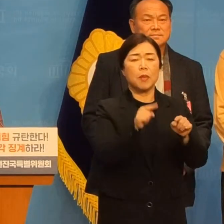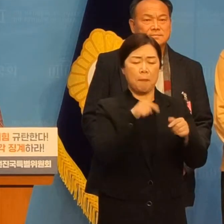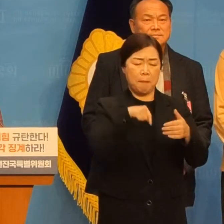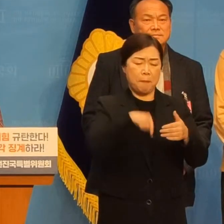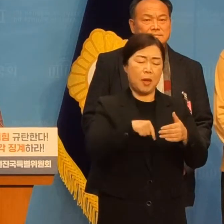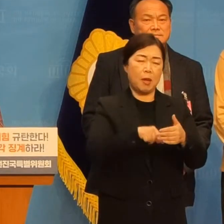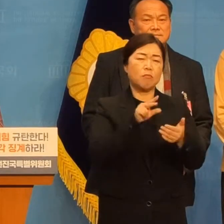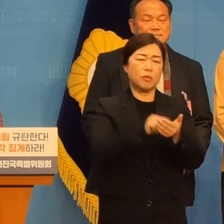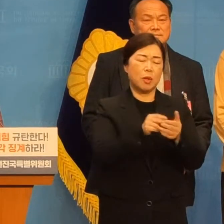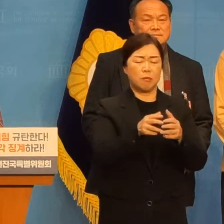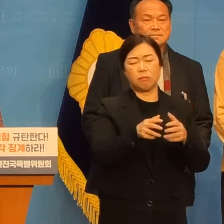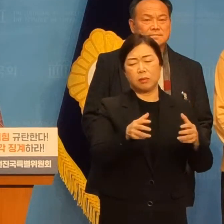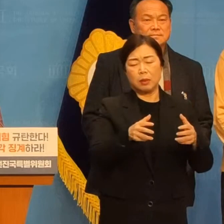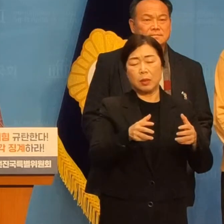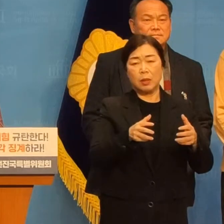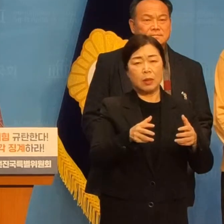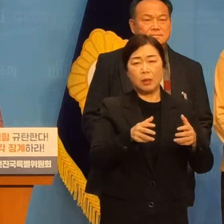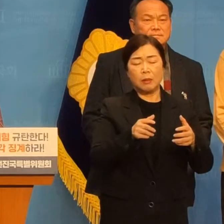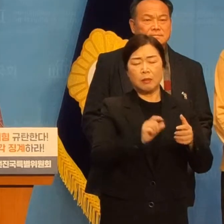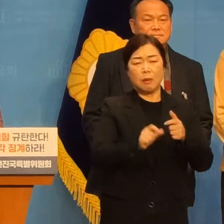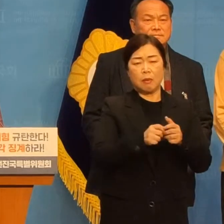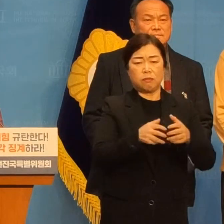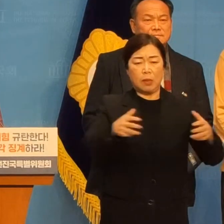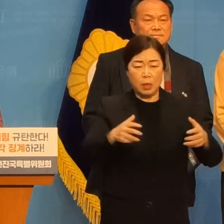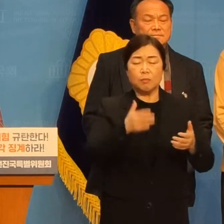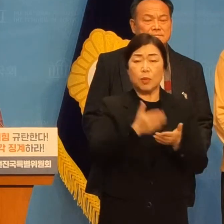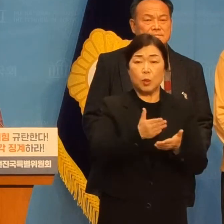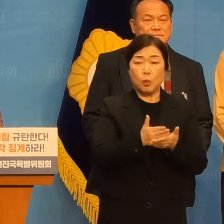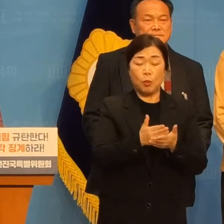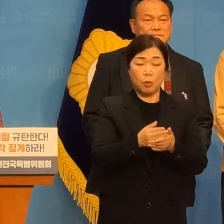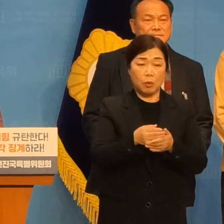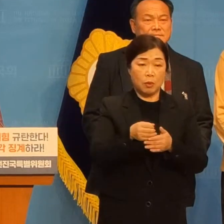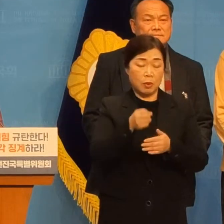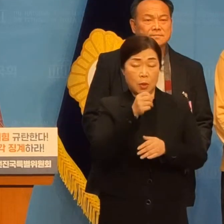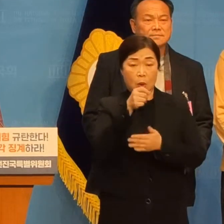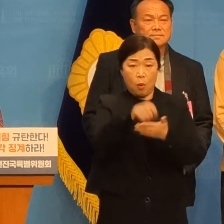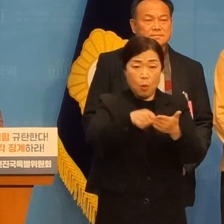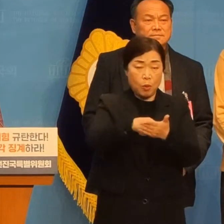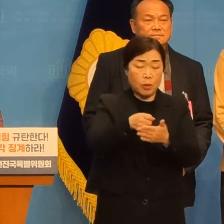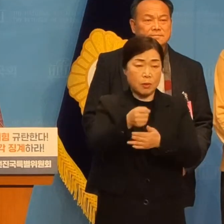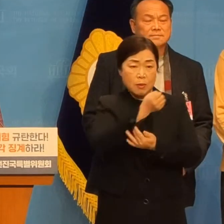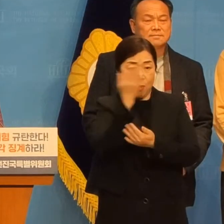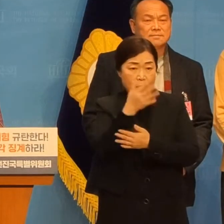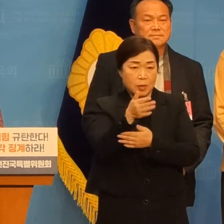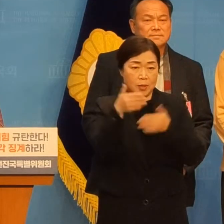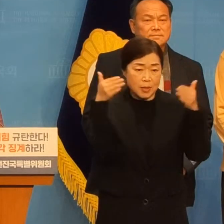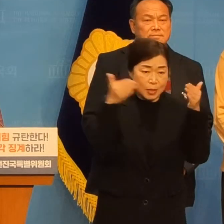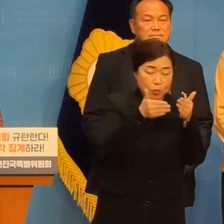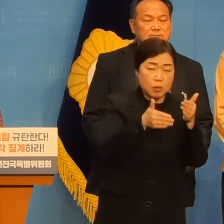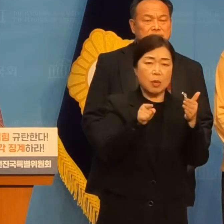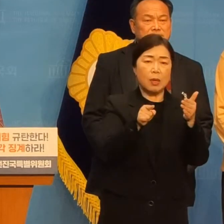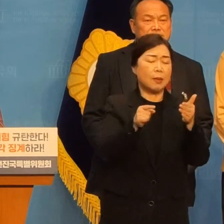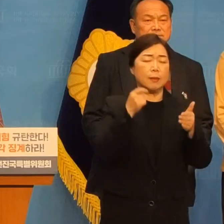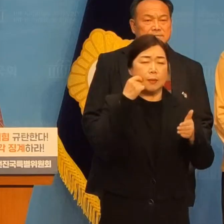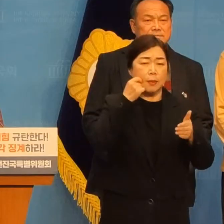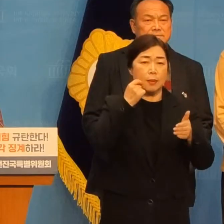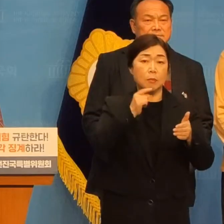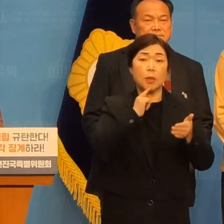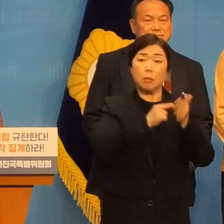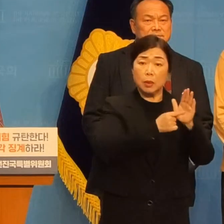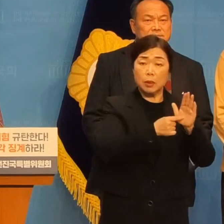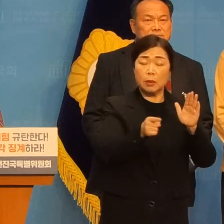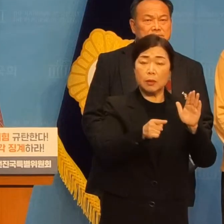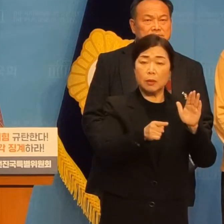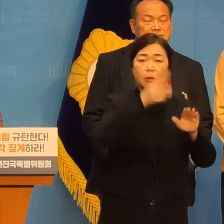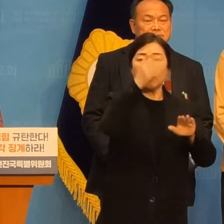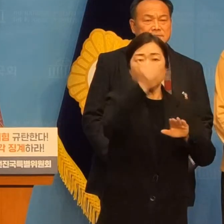언론이 집착하고 있다라고 막말을 쏟아냈습니다. 결국 박민영 대변인에게 책임